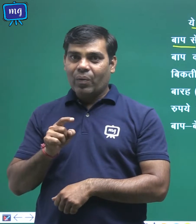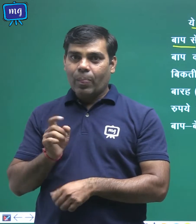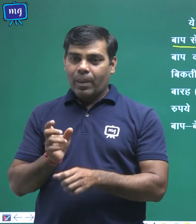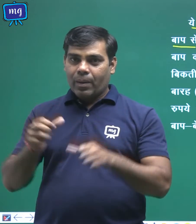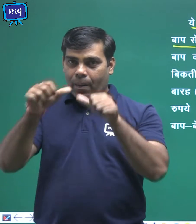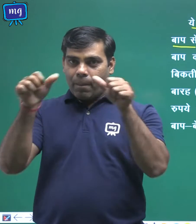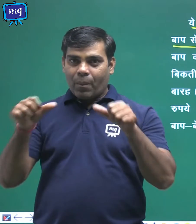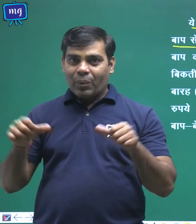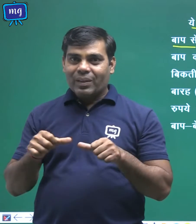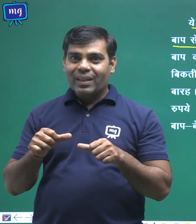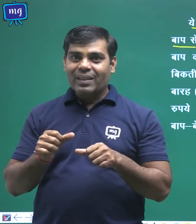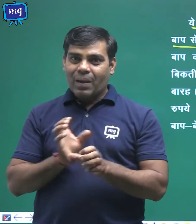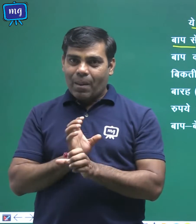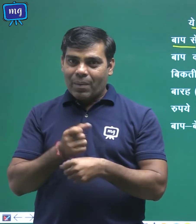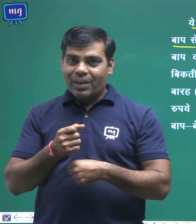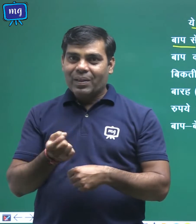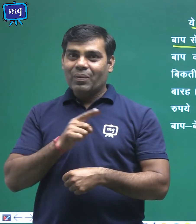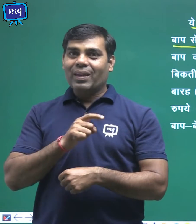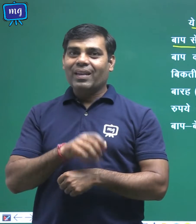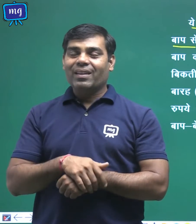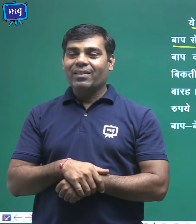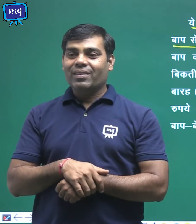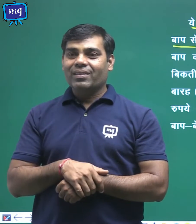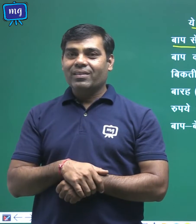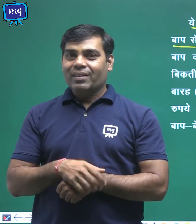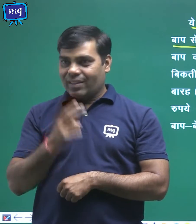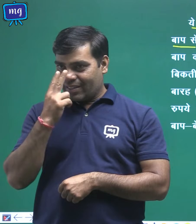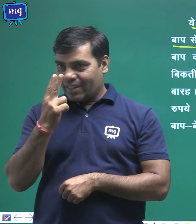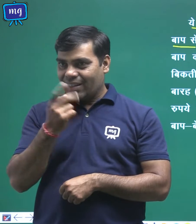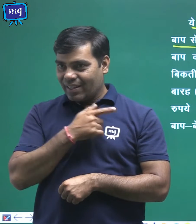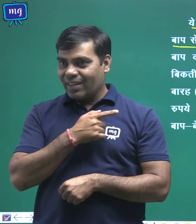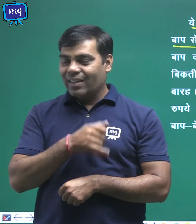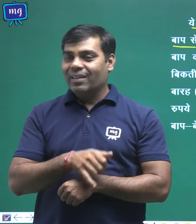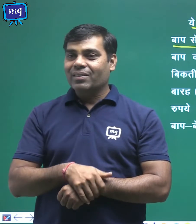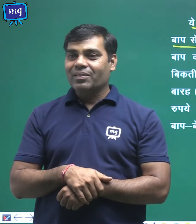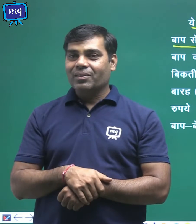मूर्तियाँ बनाते हुए देख रहे हैं।